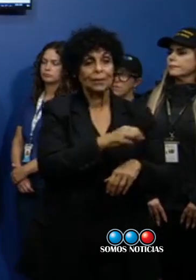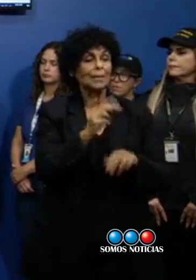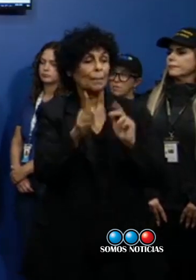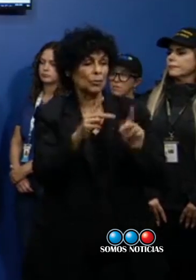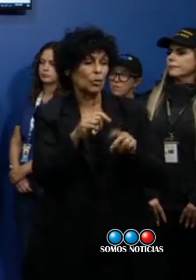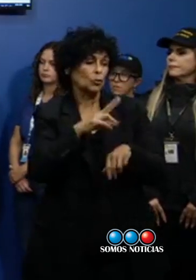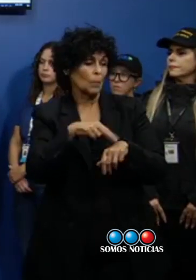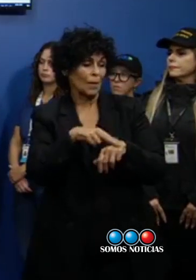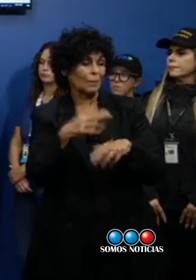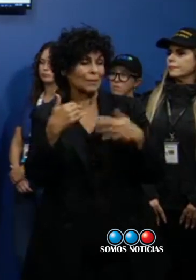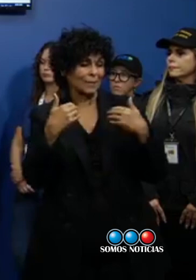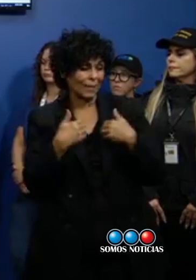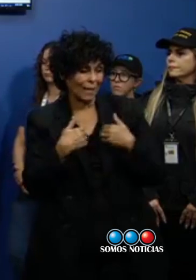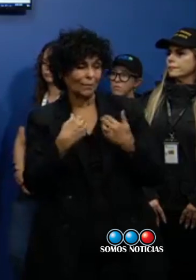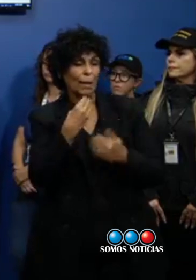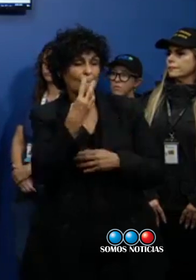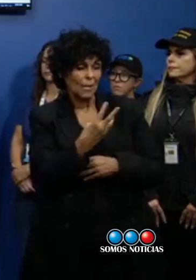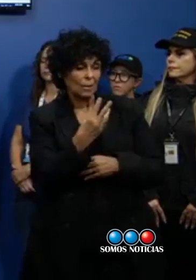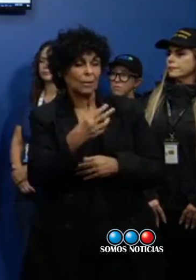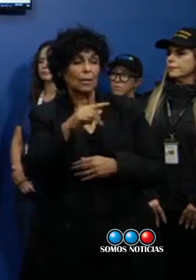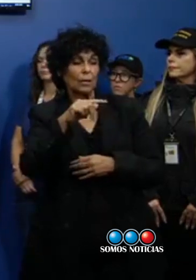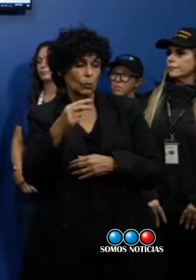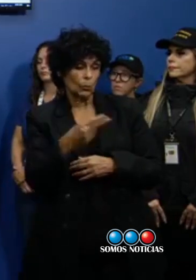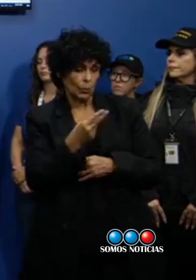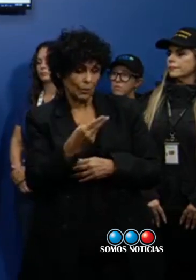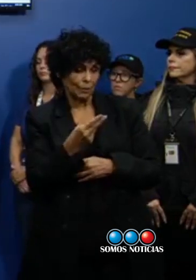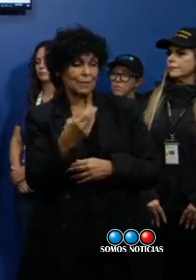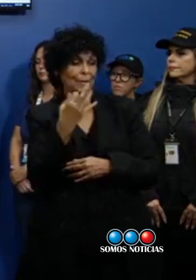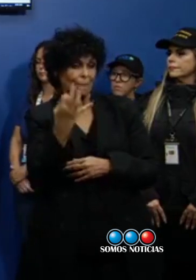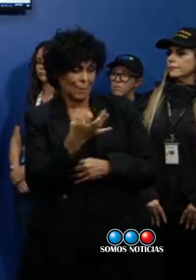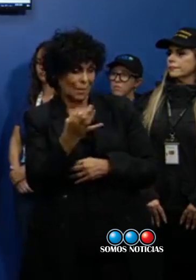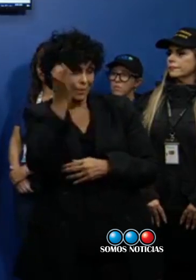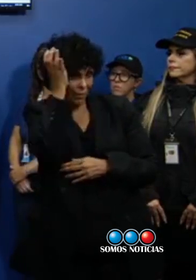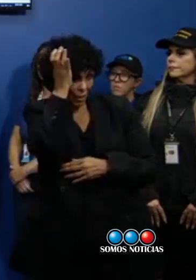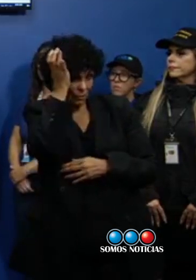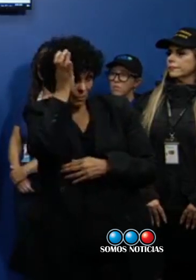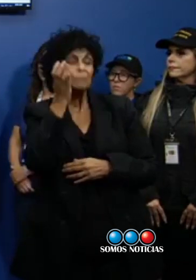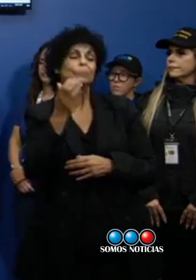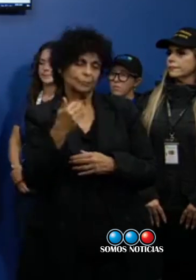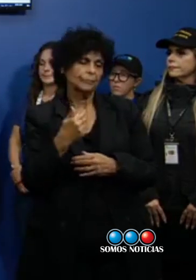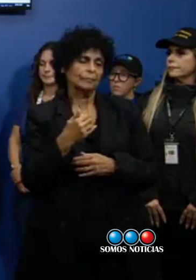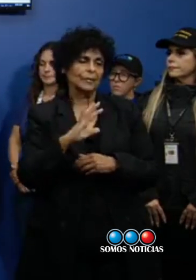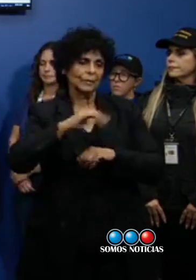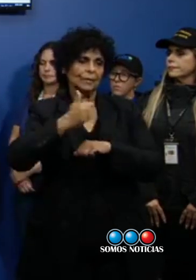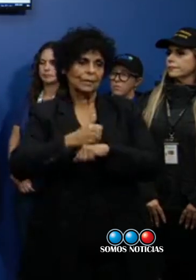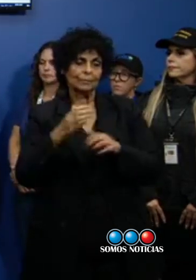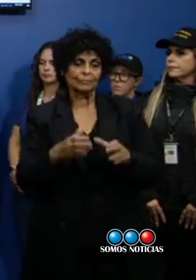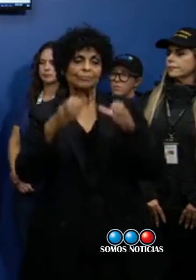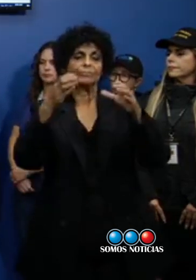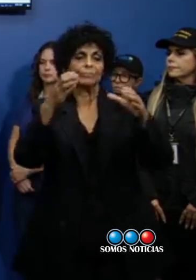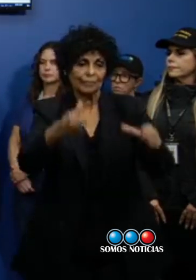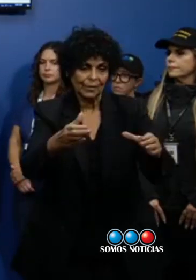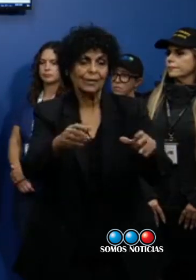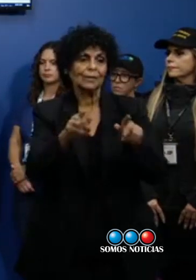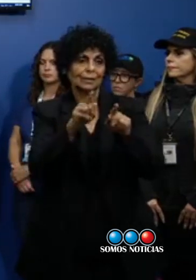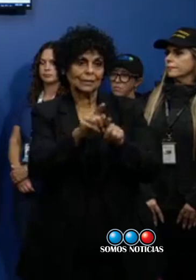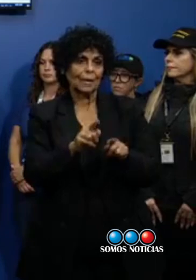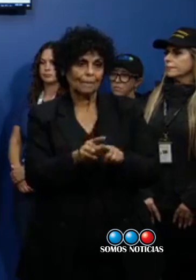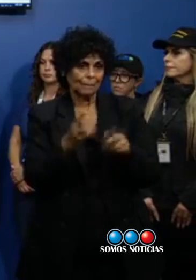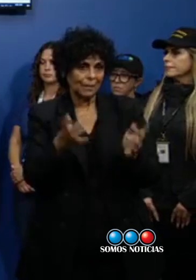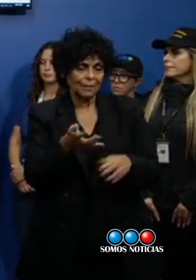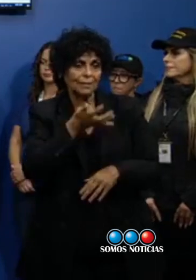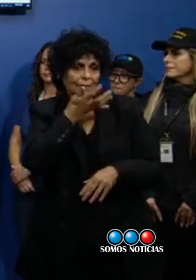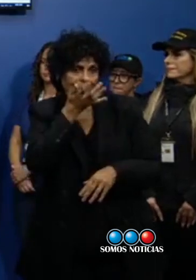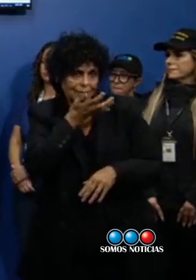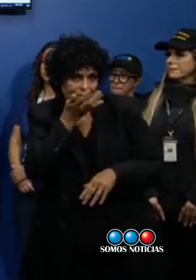tienen la recolección el día miércoles jueves y viernes deben tener sus contenedores de basura y residuos de jardinería en la